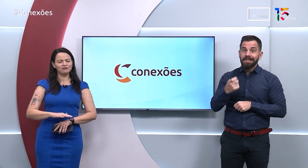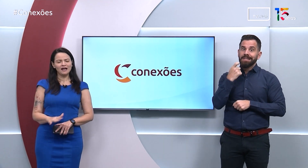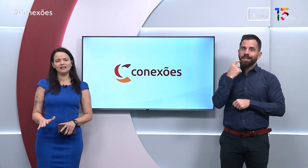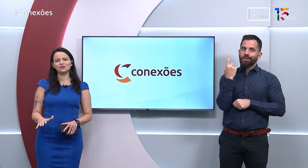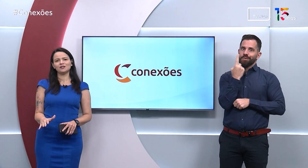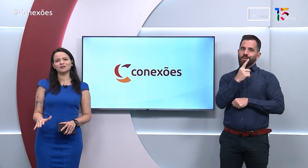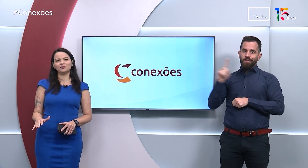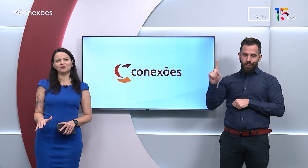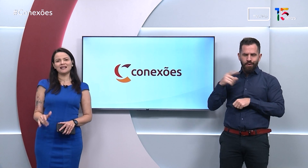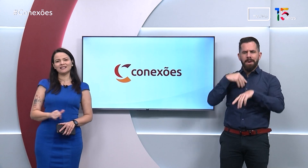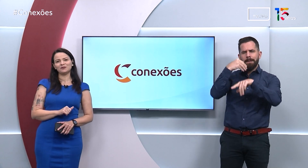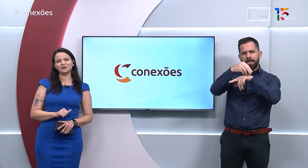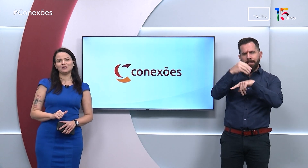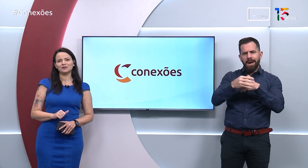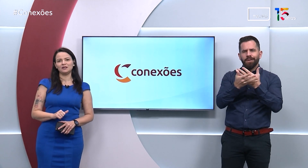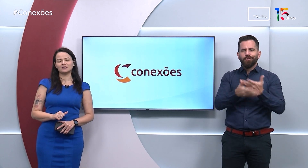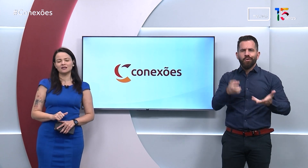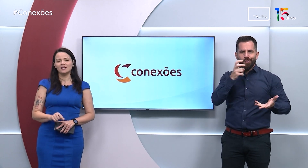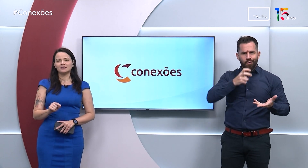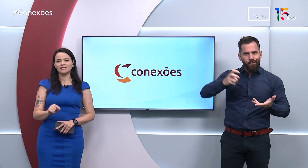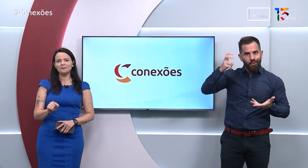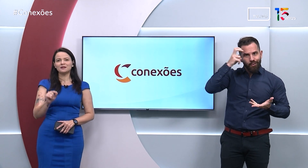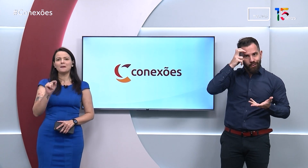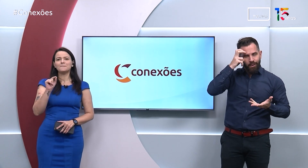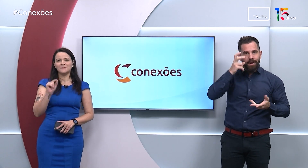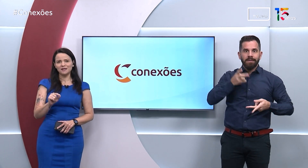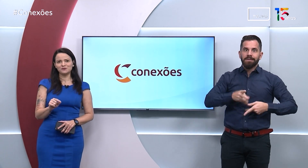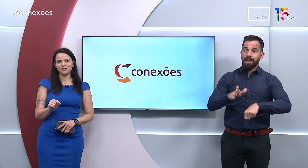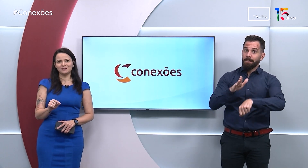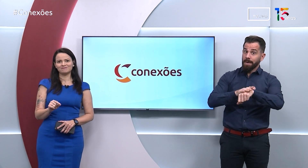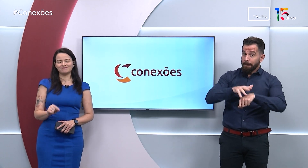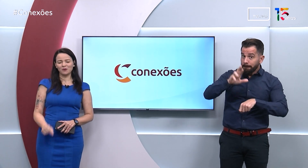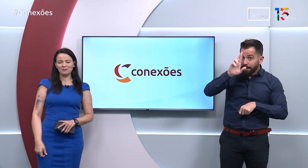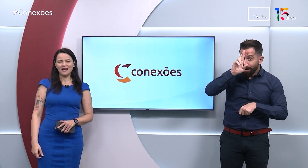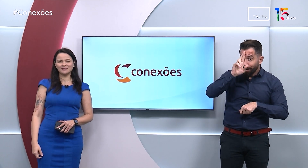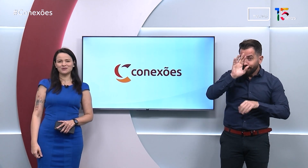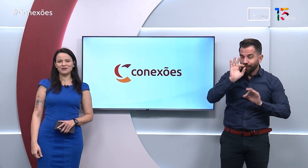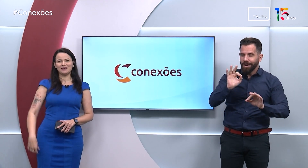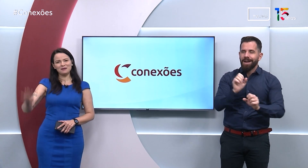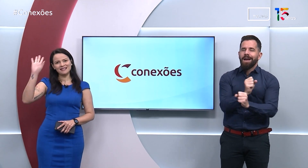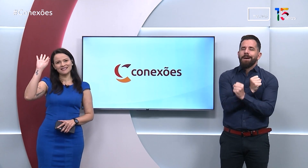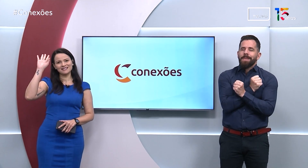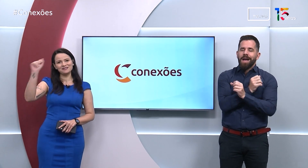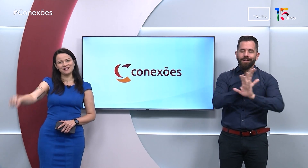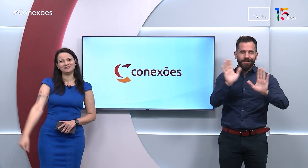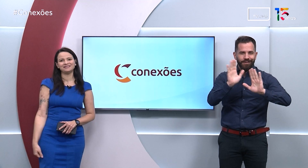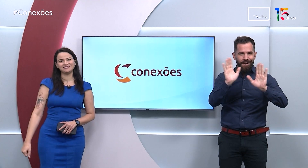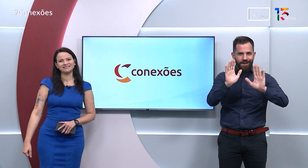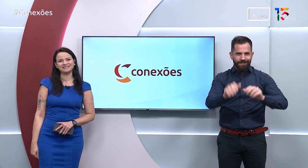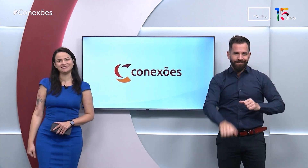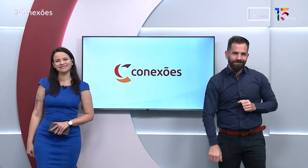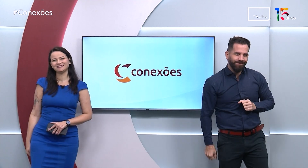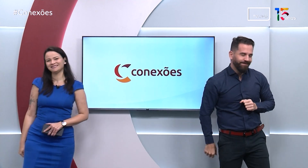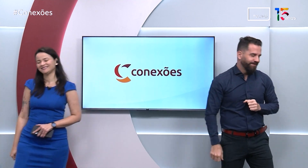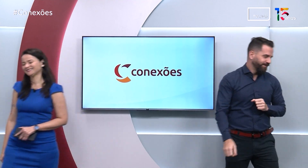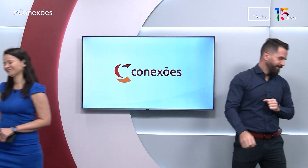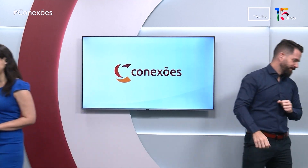sexta-feira, com várias dicas culturais aqui no Conexões. Sempre meio-dia. Um abraço, até mais. Tchau, tchau.